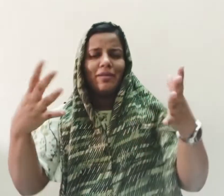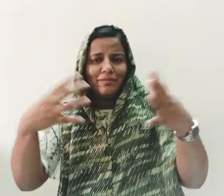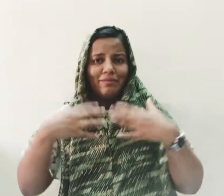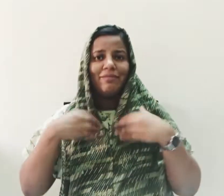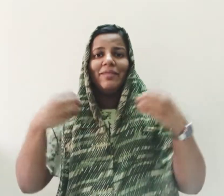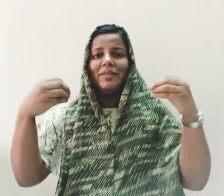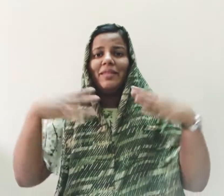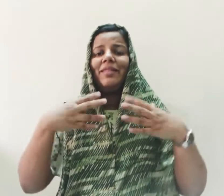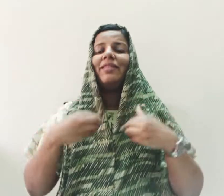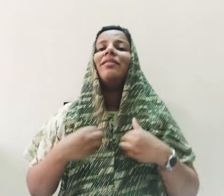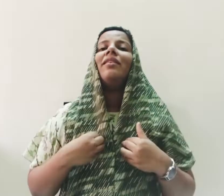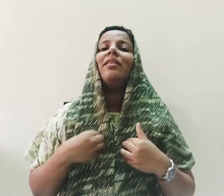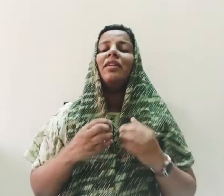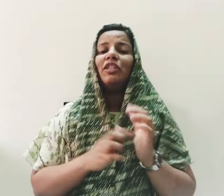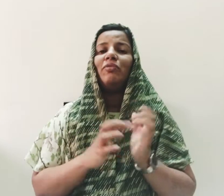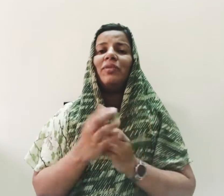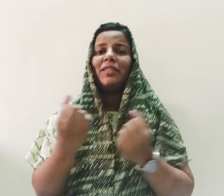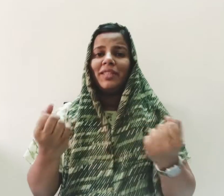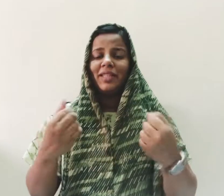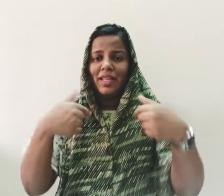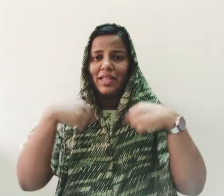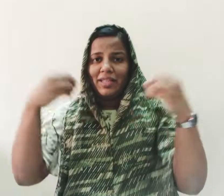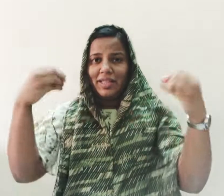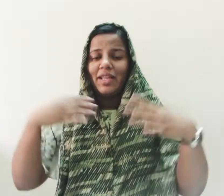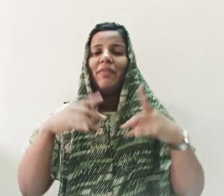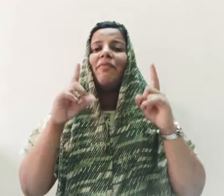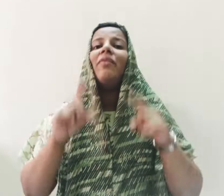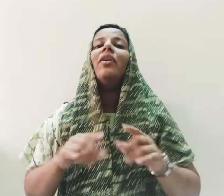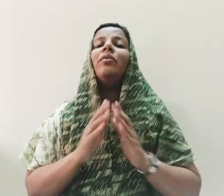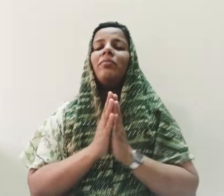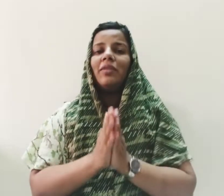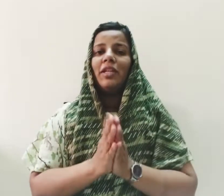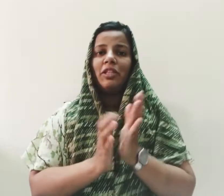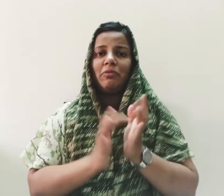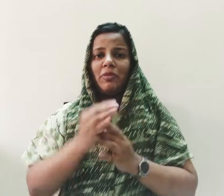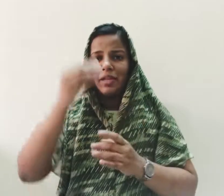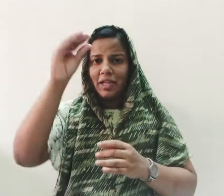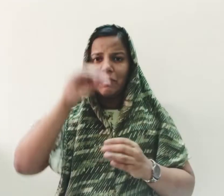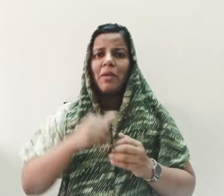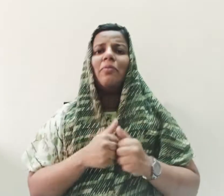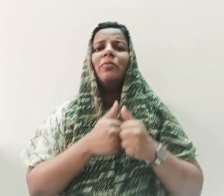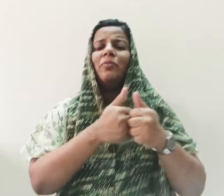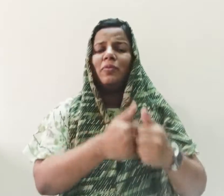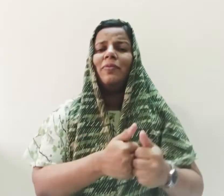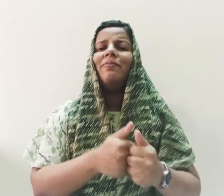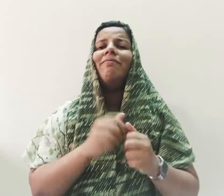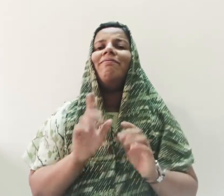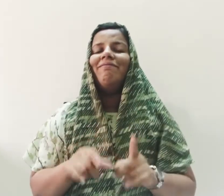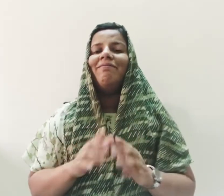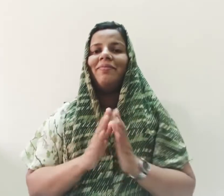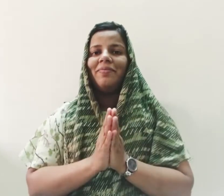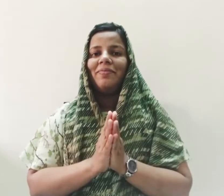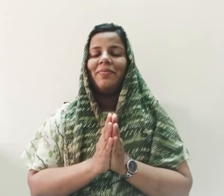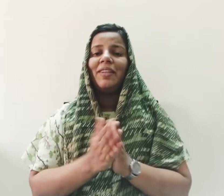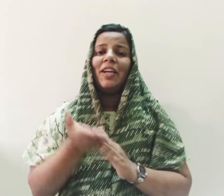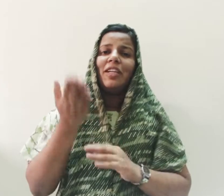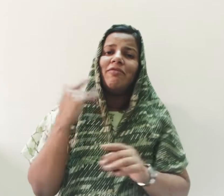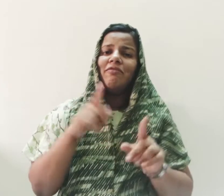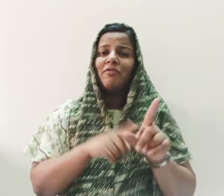പകർന്നാട്ടെ, അങ്ങിലുള്ള ദൈവശക്തി, അങ്ങിലുള്ള ശക്തി എന്നിൽ പകർന്നാട്ടെ, ആ കൃപയിൽ മുന്നേറുവാൻ എന്നെ സഹായിച്ചാട്ടെ. അപ്പോൾ കഴിഞ്ഞ കാലങ്ങൾ അവരൊക്കെ